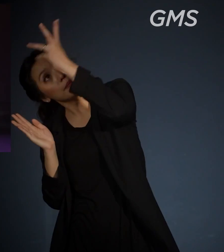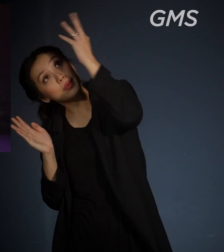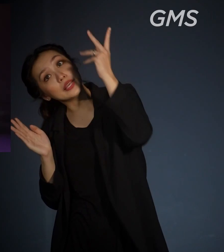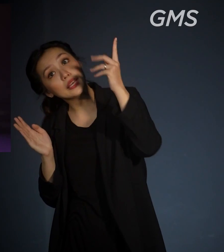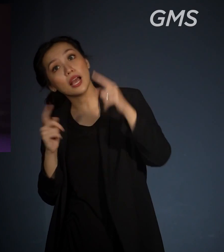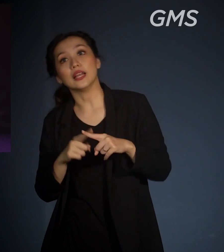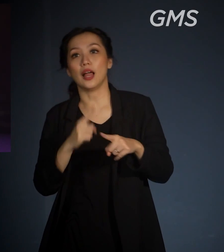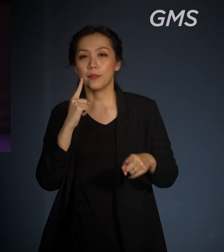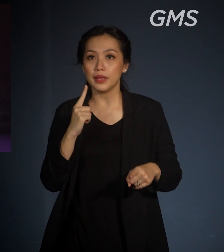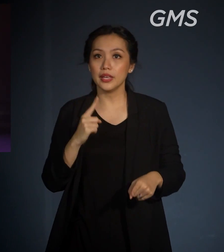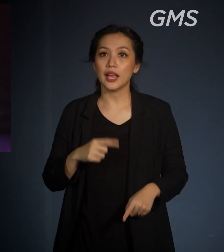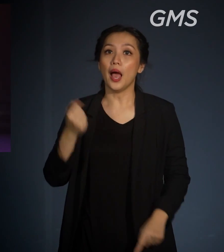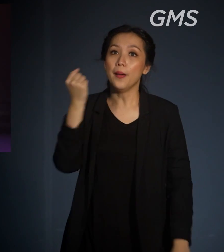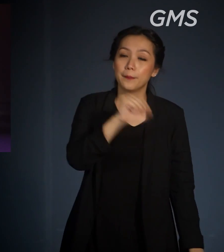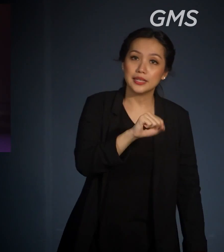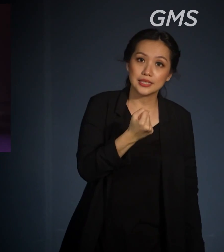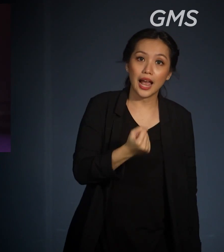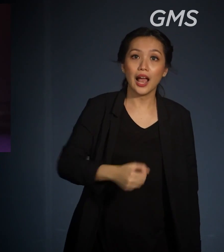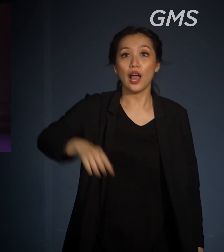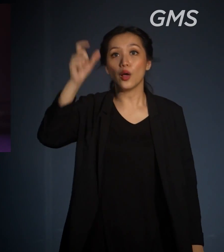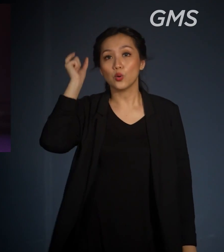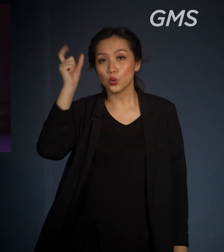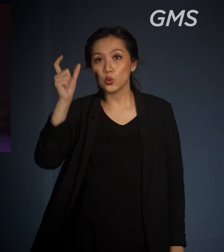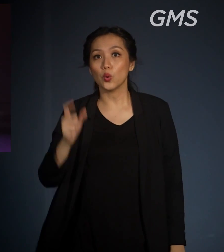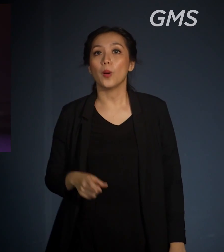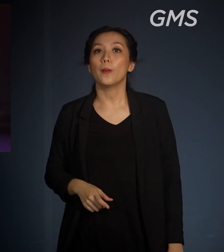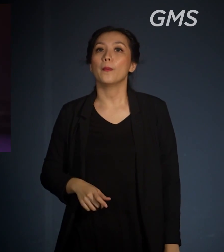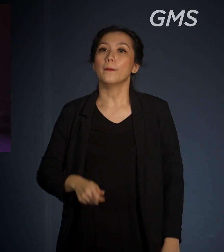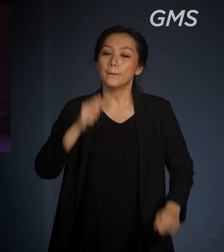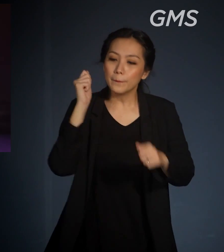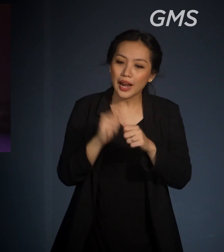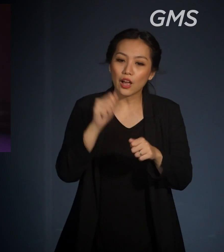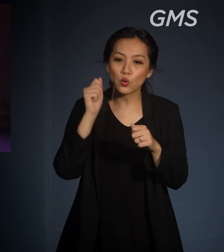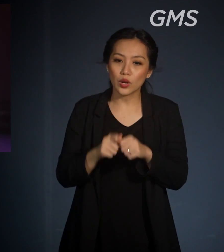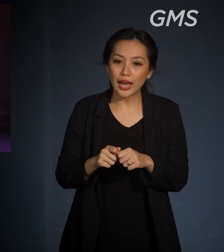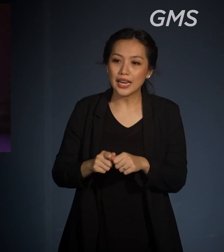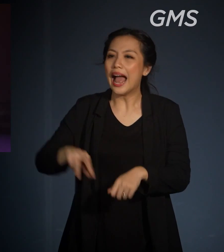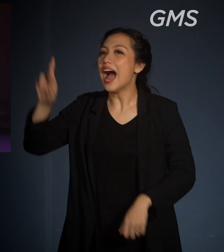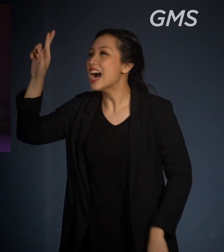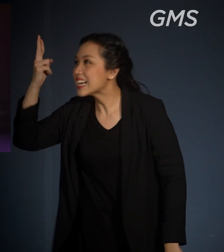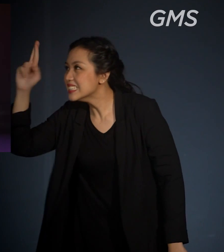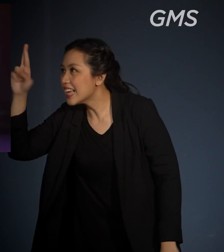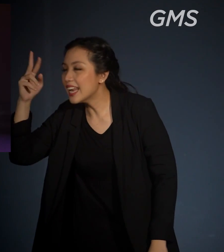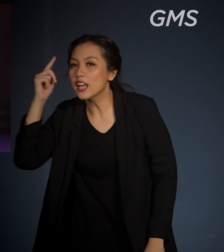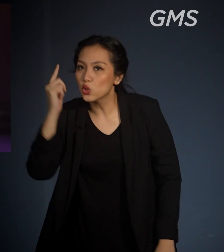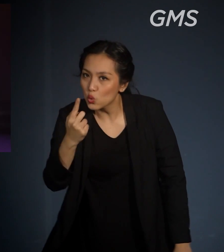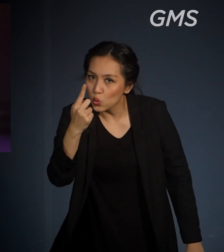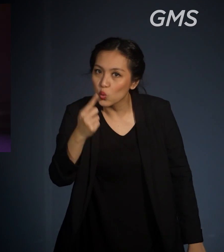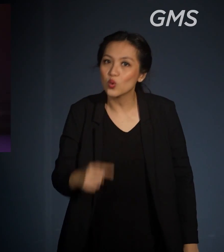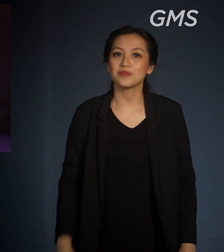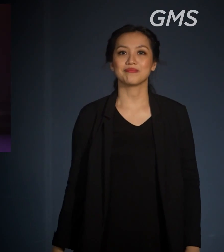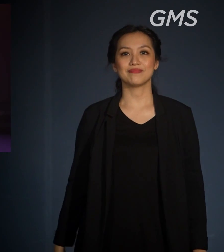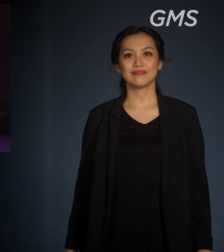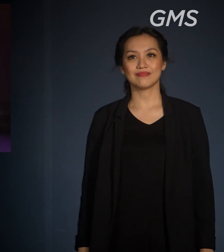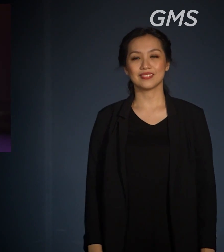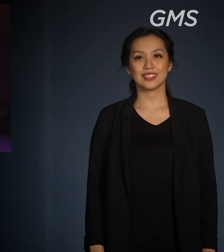kemampuan untuk melaksanakan apa yang direncanakan. Bahkan dikatakan mulai hari ini nggak ada yang